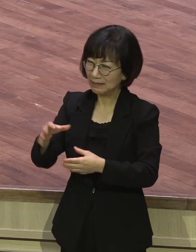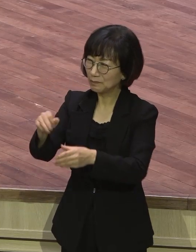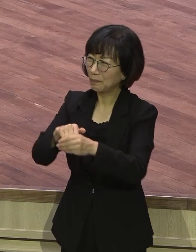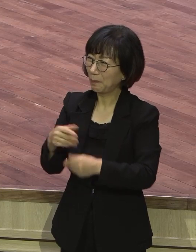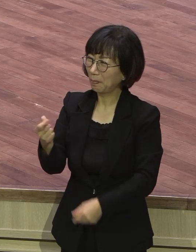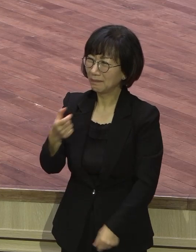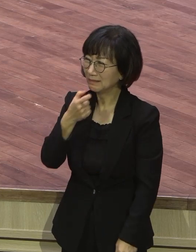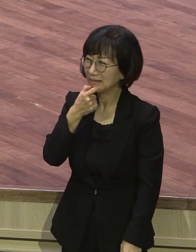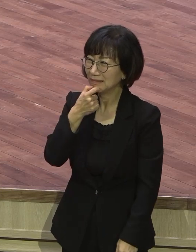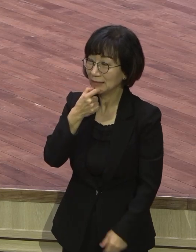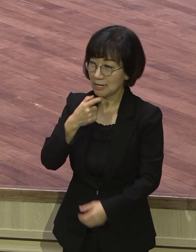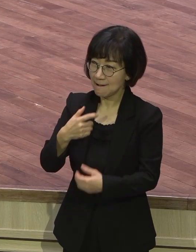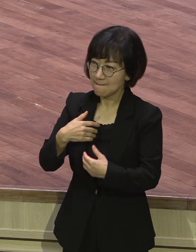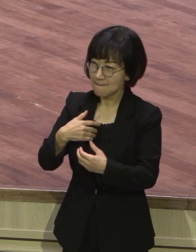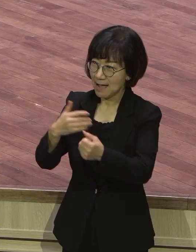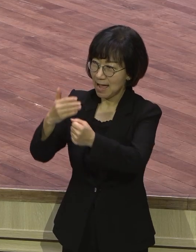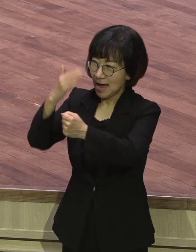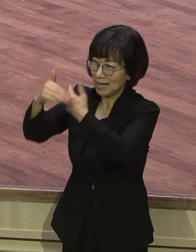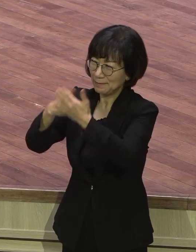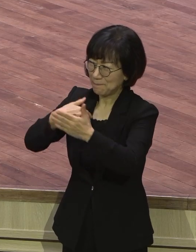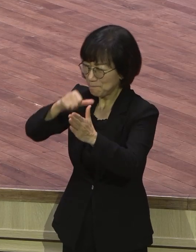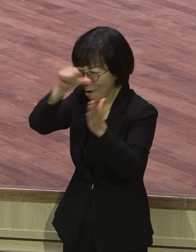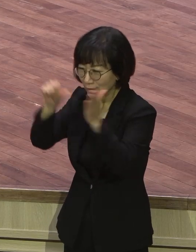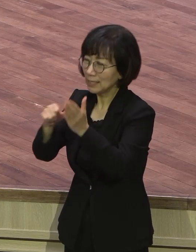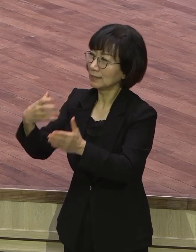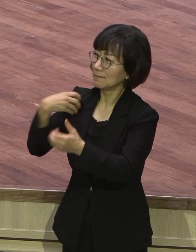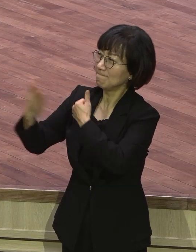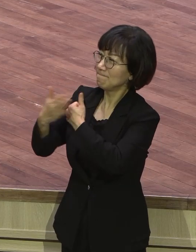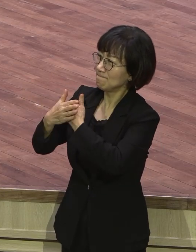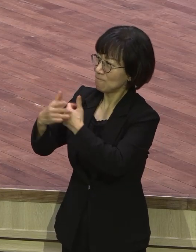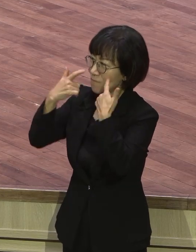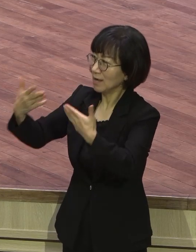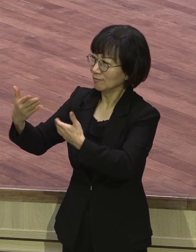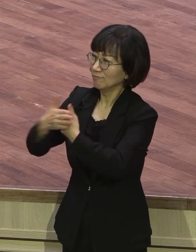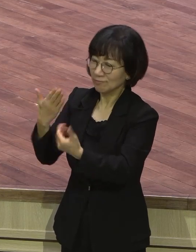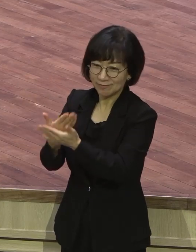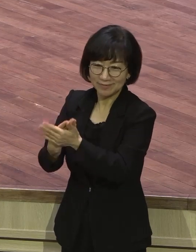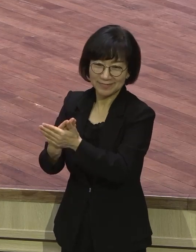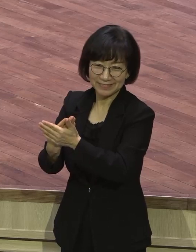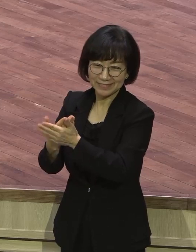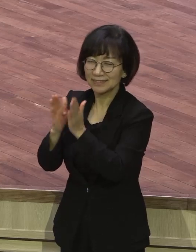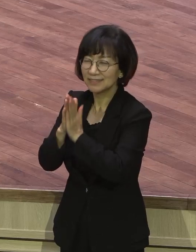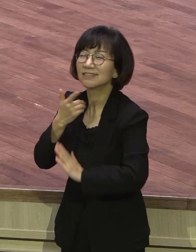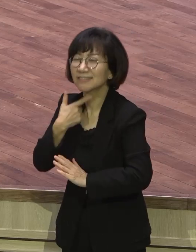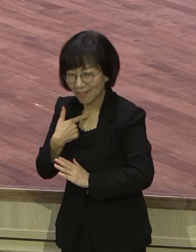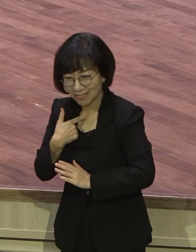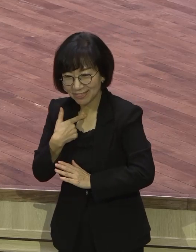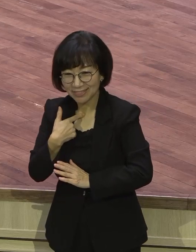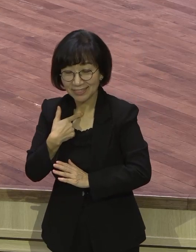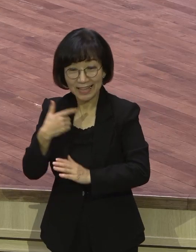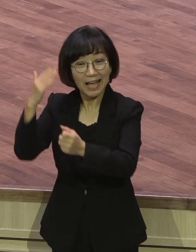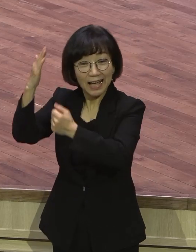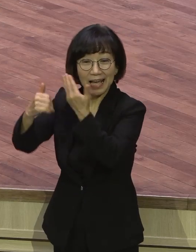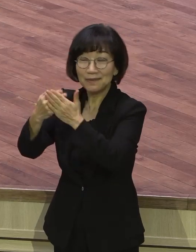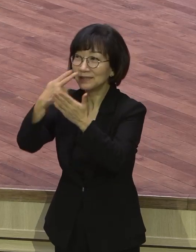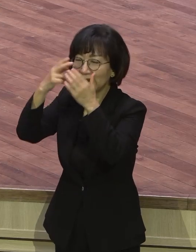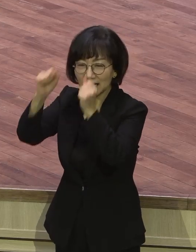주세요. 여러분. 하나님이 살아계신 걸 체험해 보시기 바랍니다. 여러분